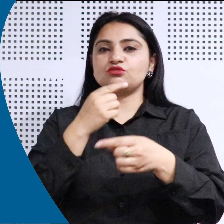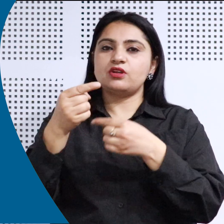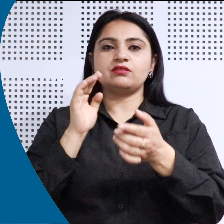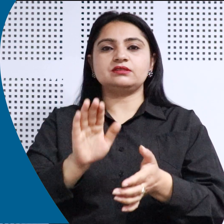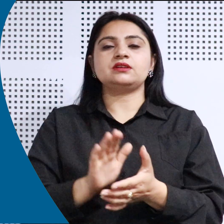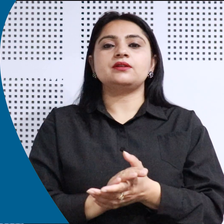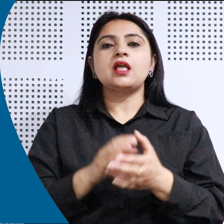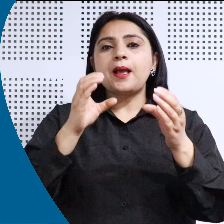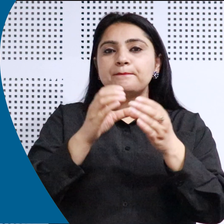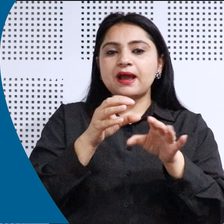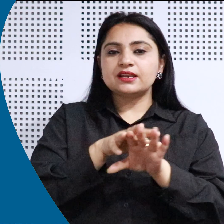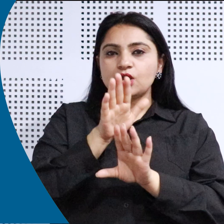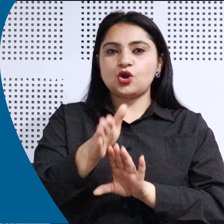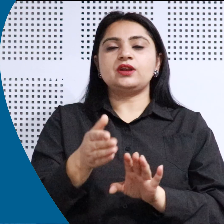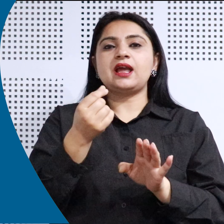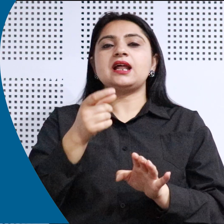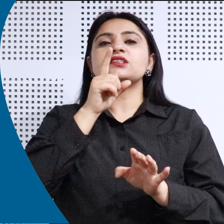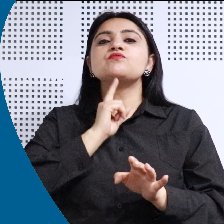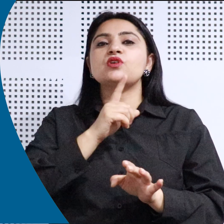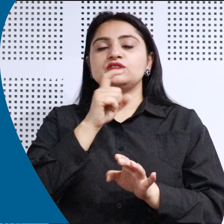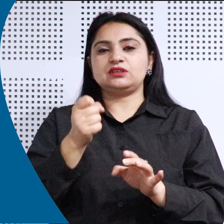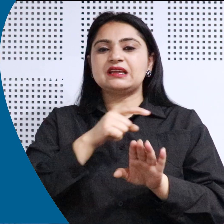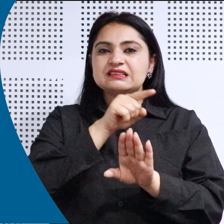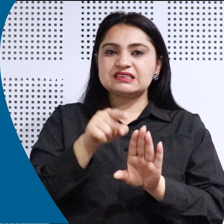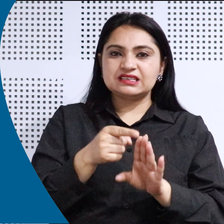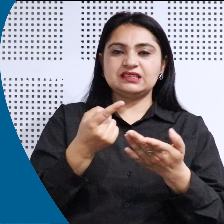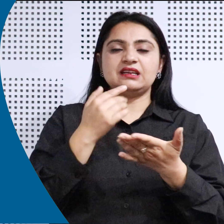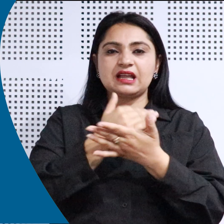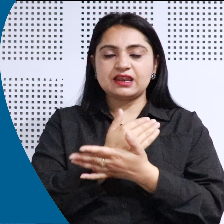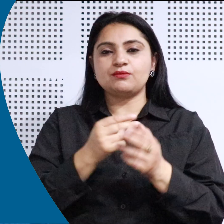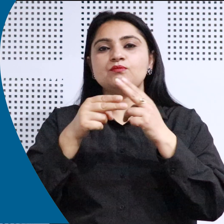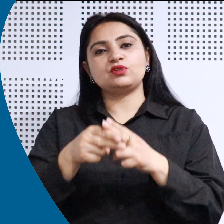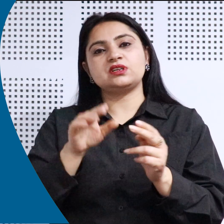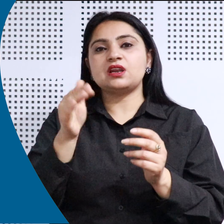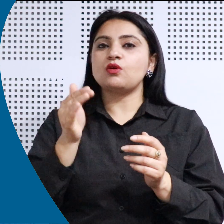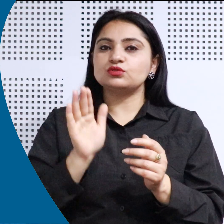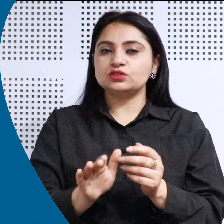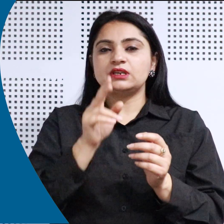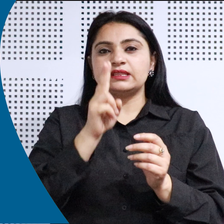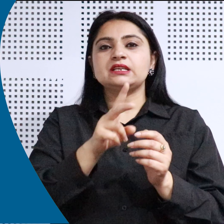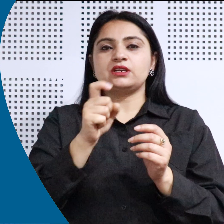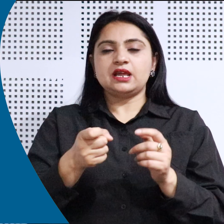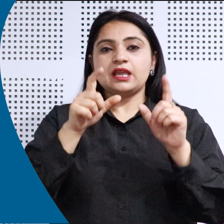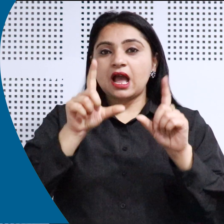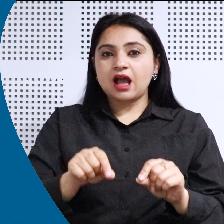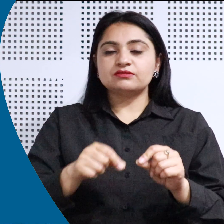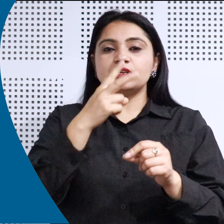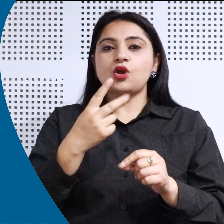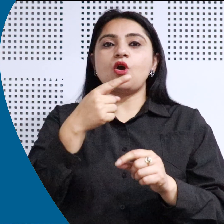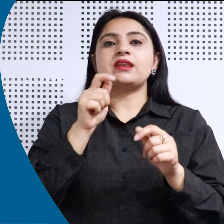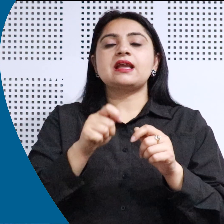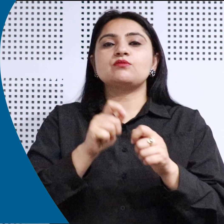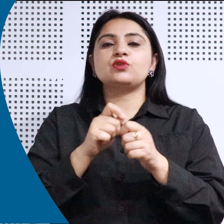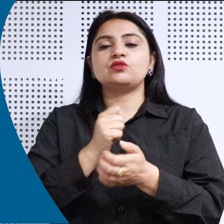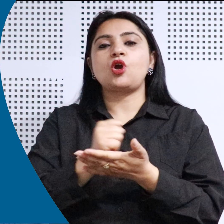छन्। पालिकाहरूले हरेक आर्थिक वर्षका लागि नीति तथा कार्यक्रम र बजेट ल्याउँछन्। यसका लागि आवश्यक पर्ने ऐन कानून